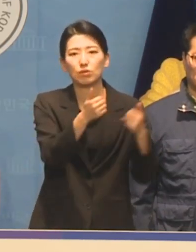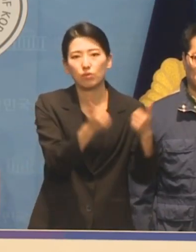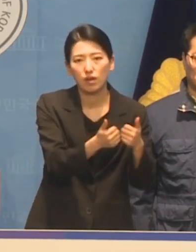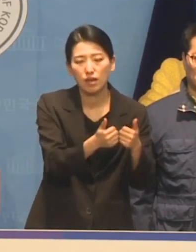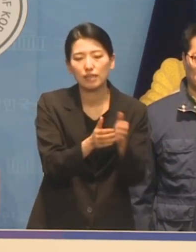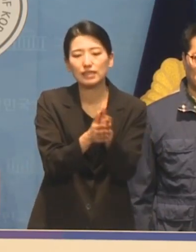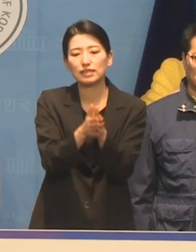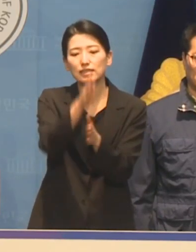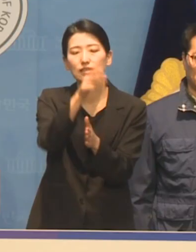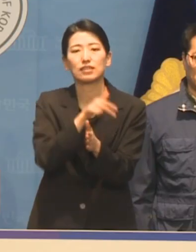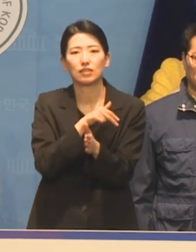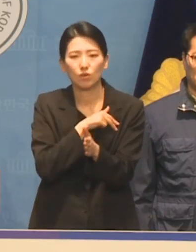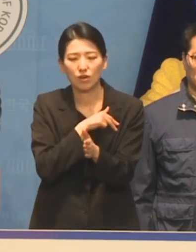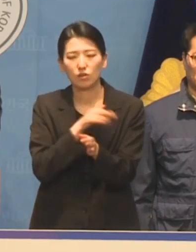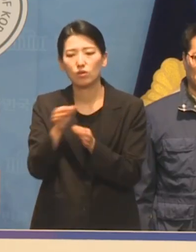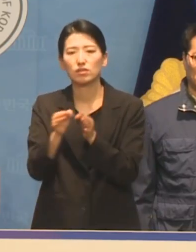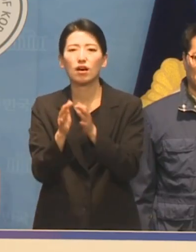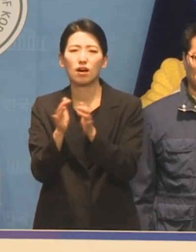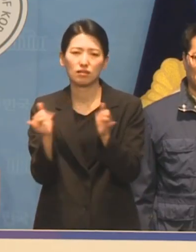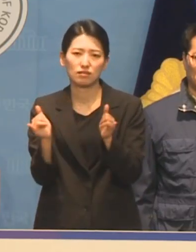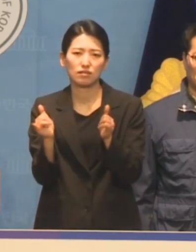그리고 종로구 상인분들입니다.